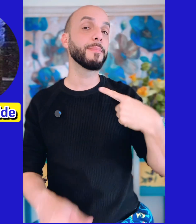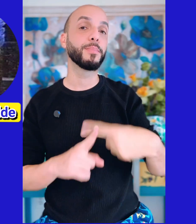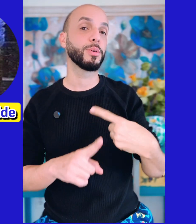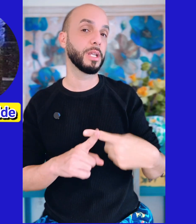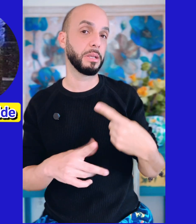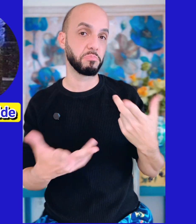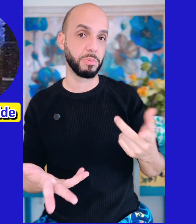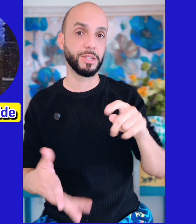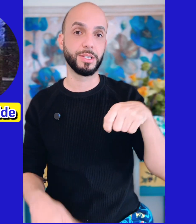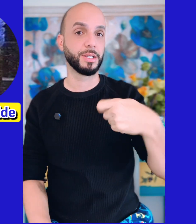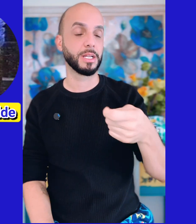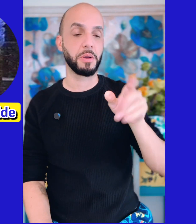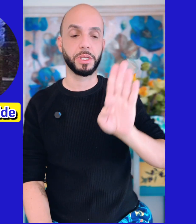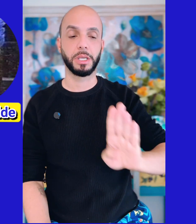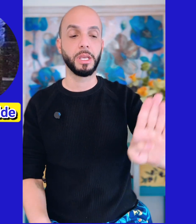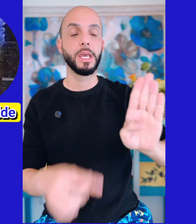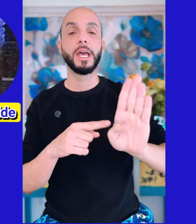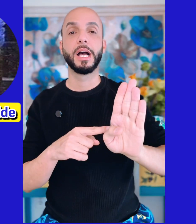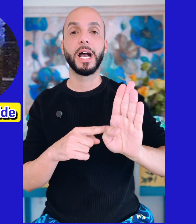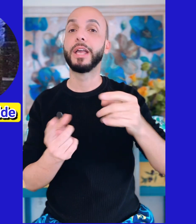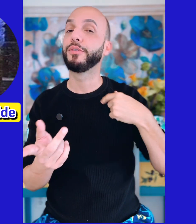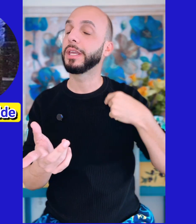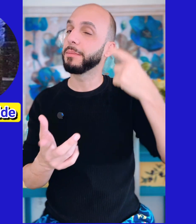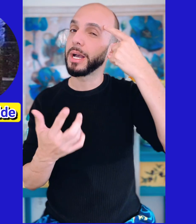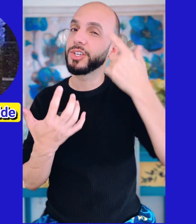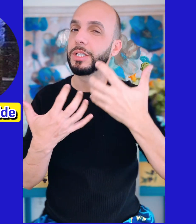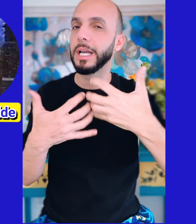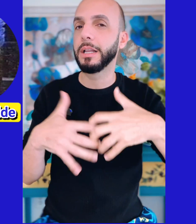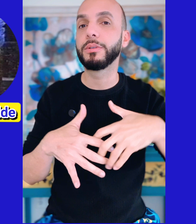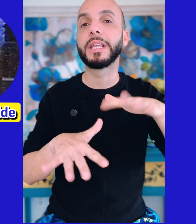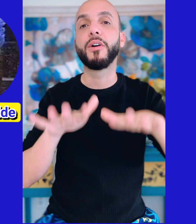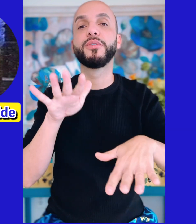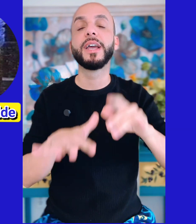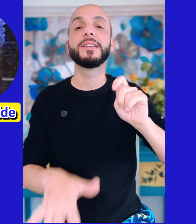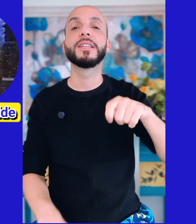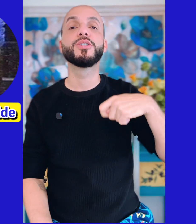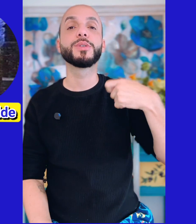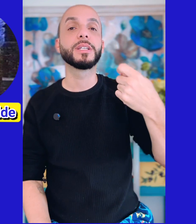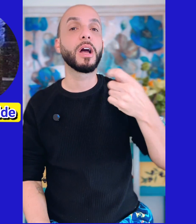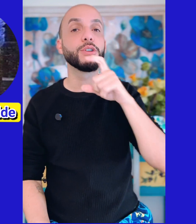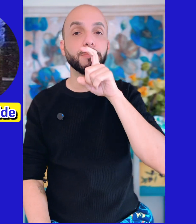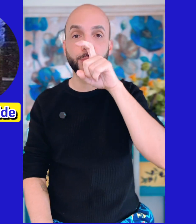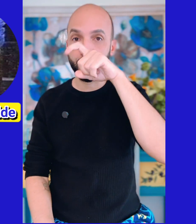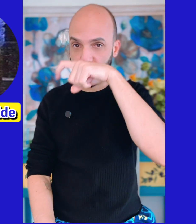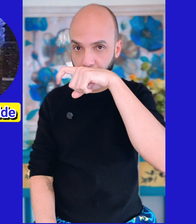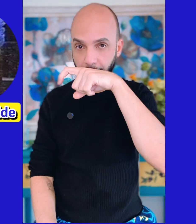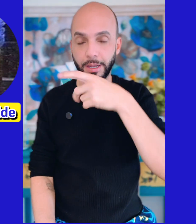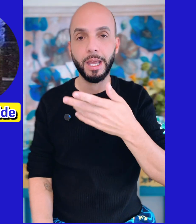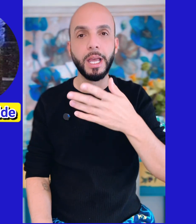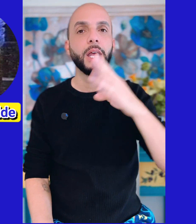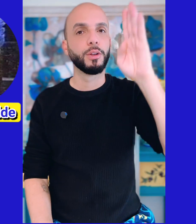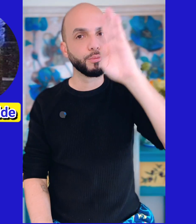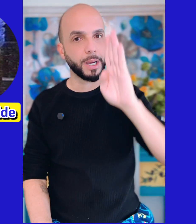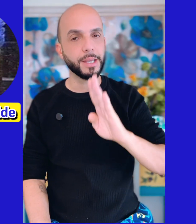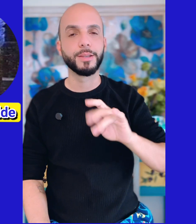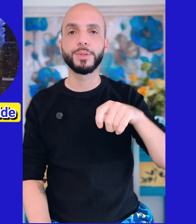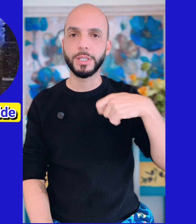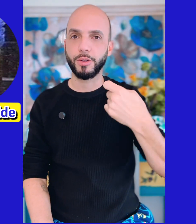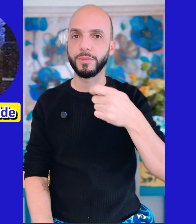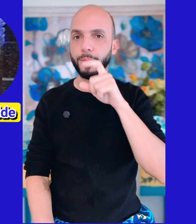por que esse sinal aqui. Eu fiquei imaginando, talvez seja o sinal de bruxa, né? No Brasil, o sinal de